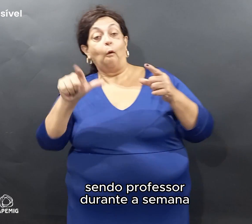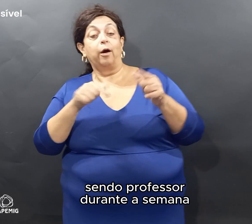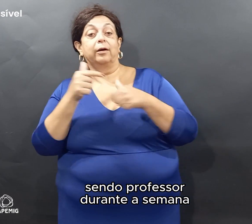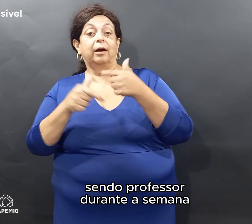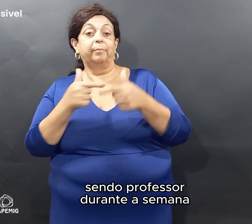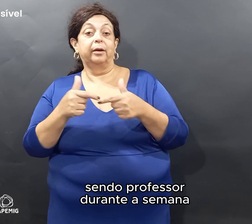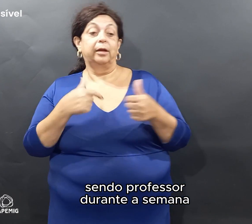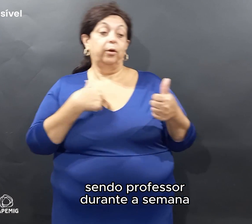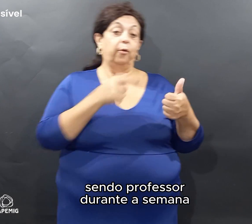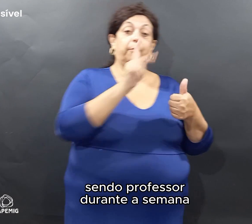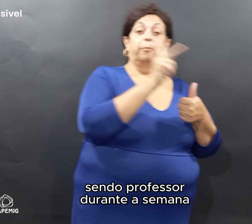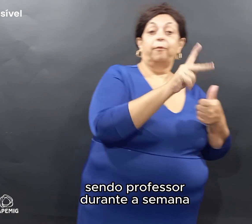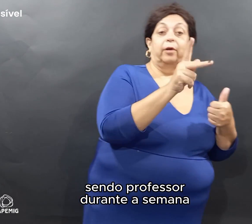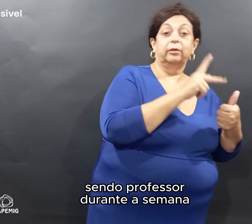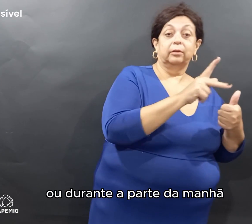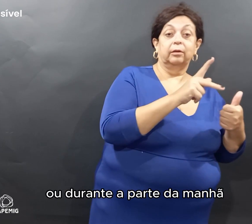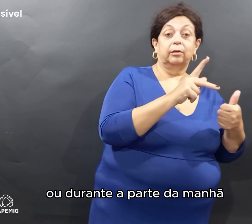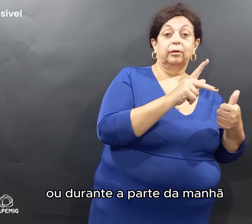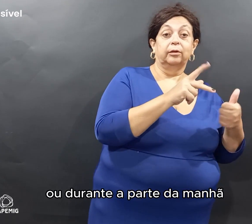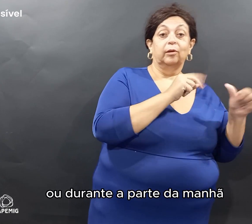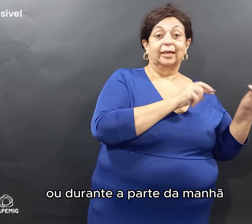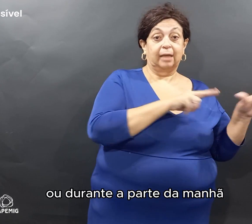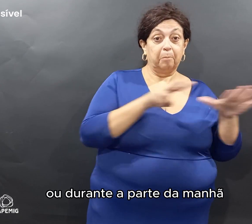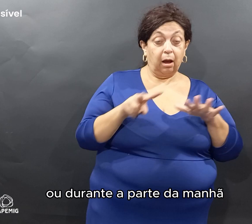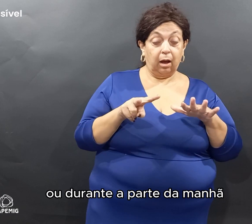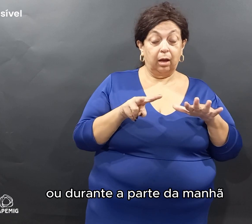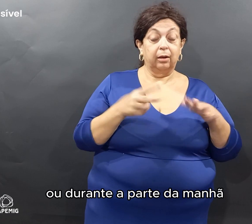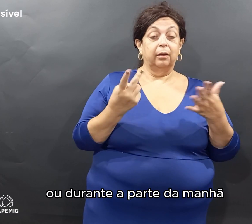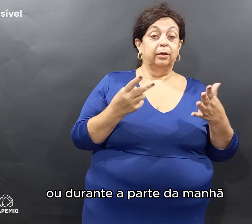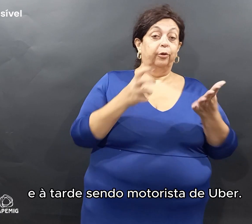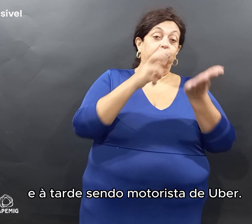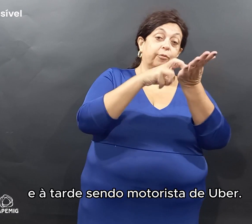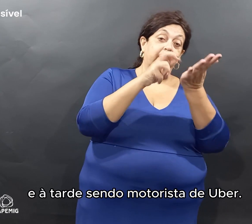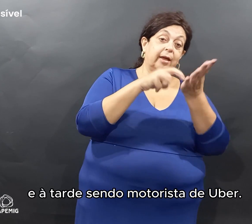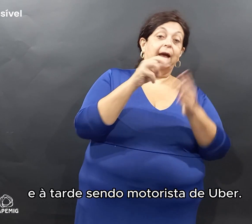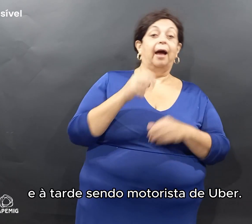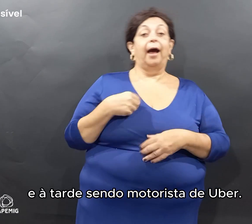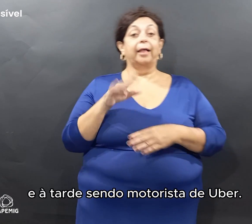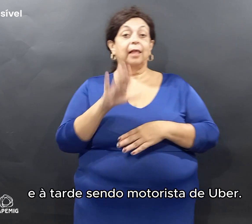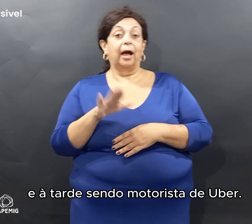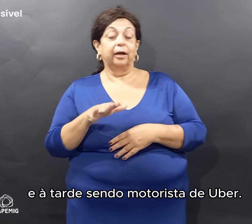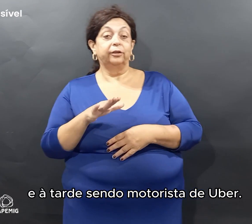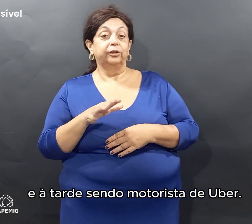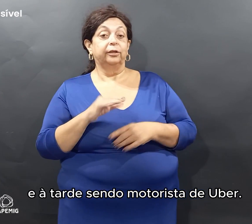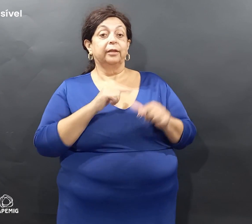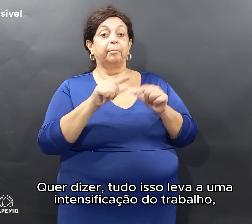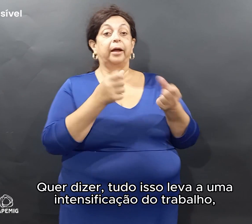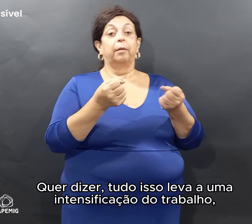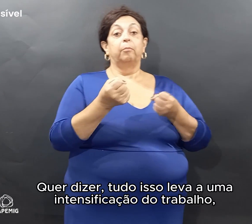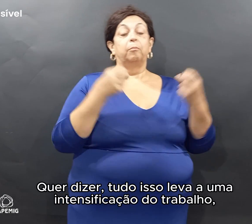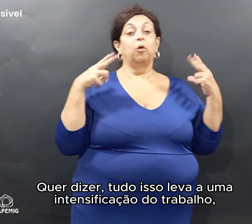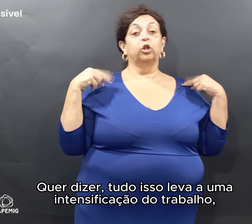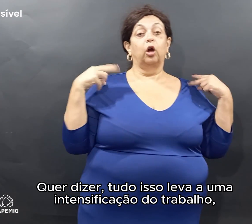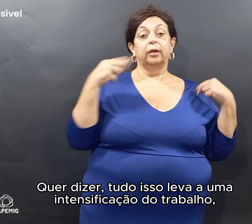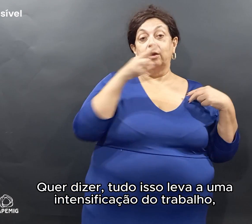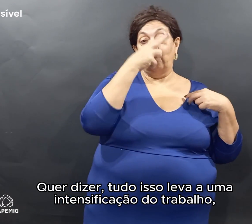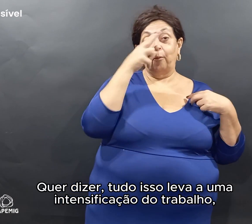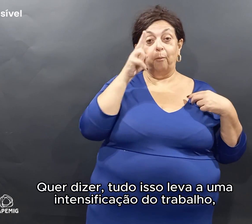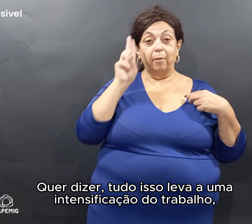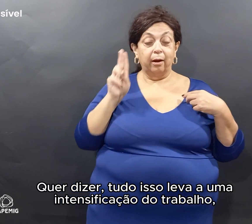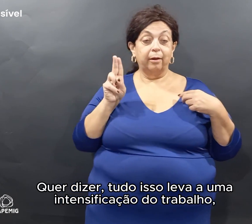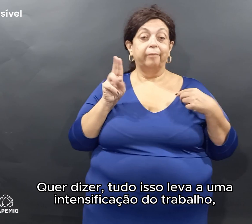sendo professor durante a semana ou durante a parte da manhã e à tarde sendo motorista de Uber. Quer dizer, tudo